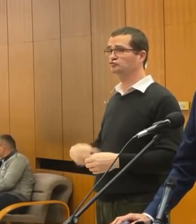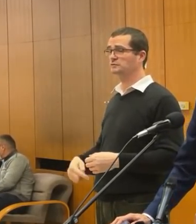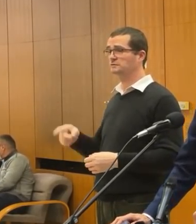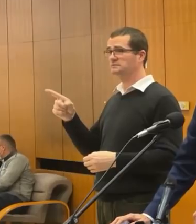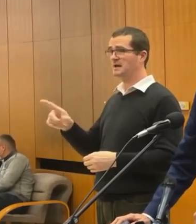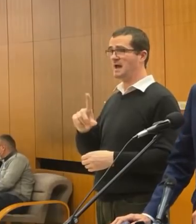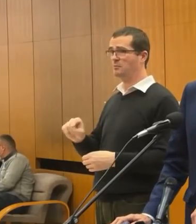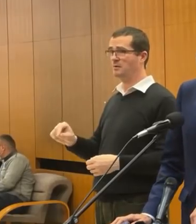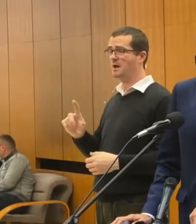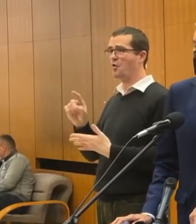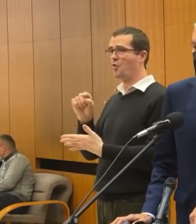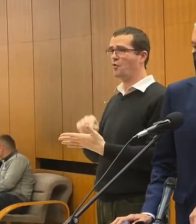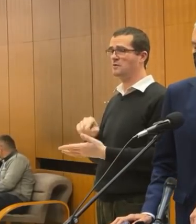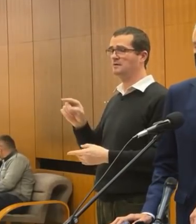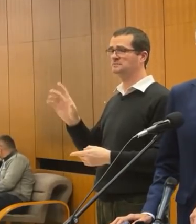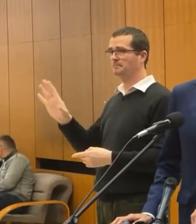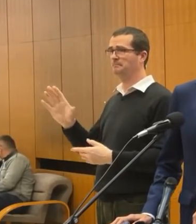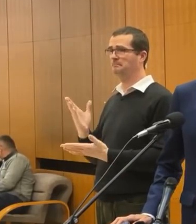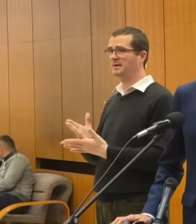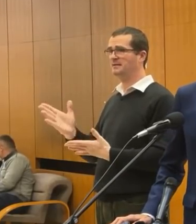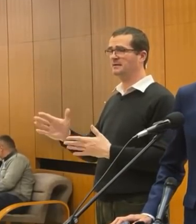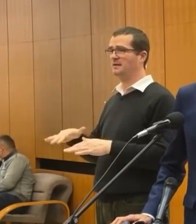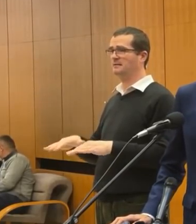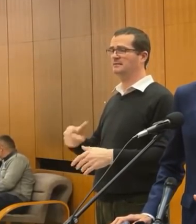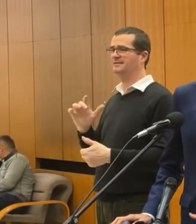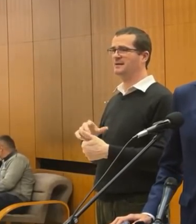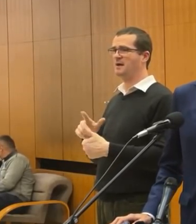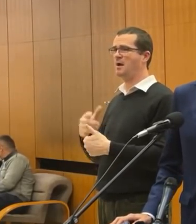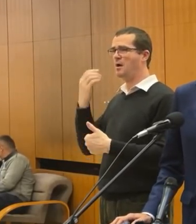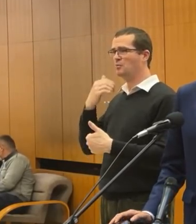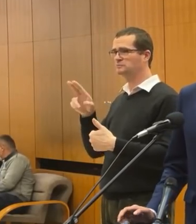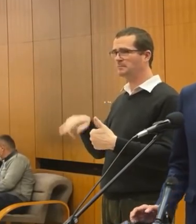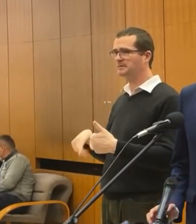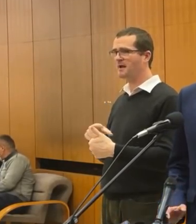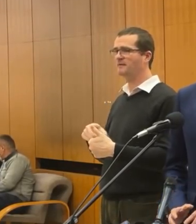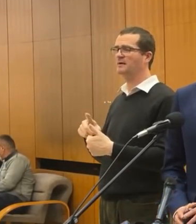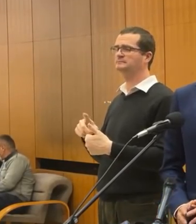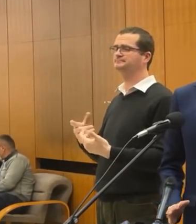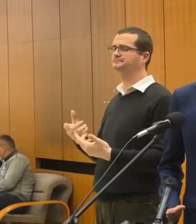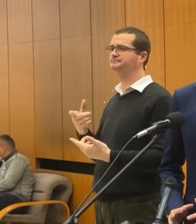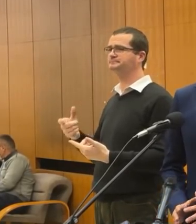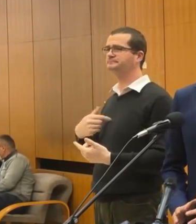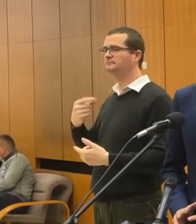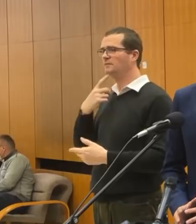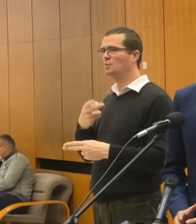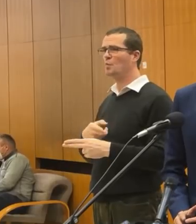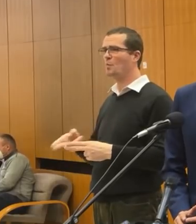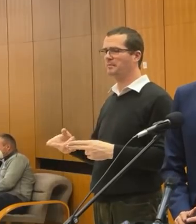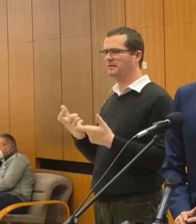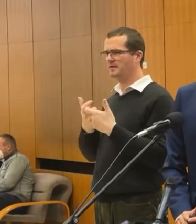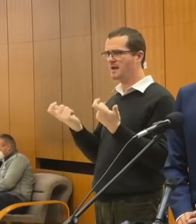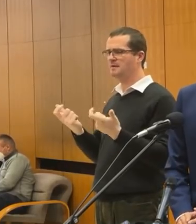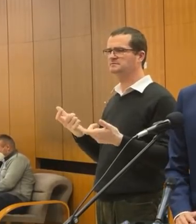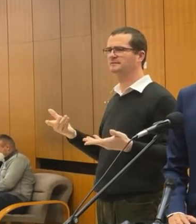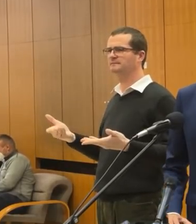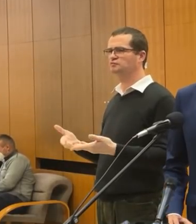ľudovej republike a k otázkam, ktoré sú legitímne na stole, týkajú sa ľudských práv, sa vyjadrujem úplne zreteľne a